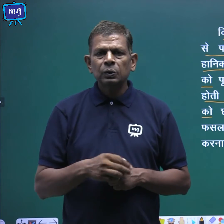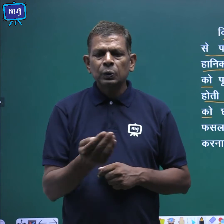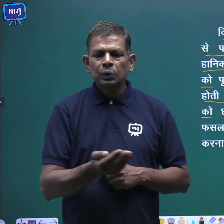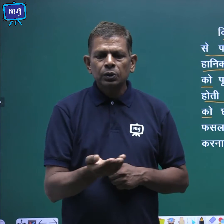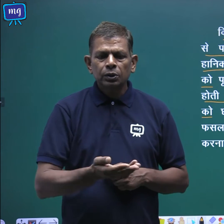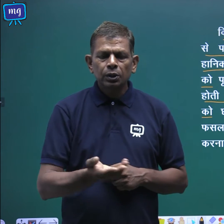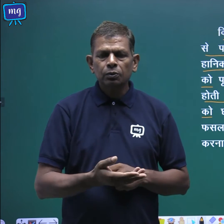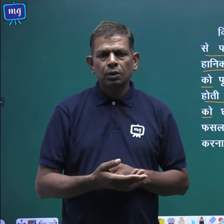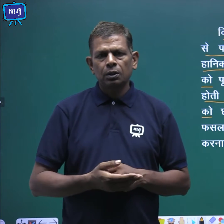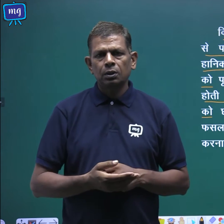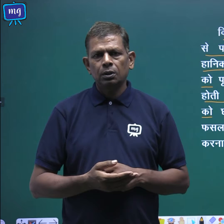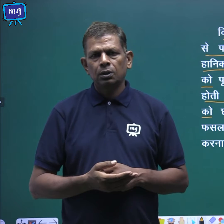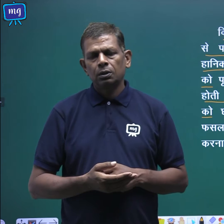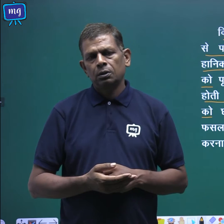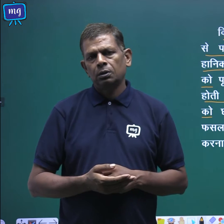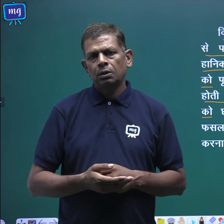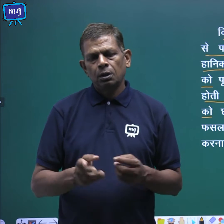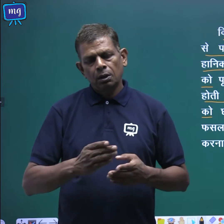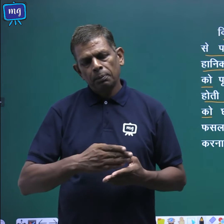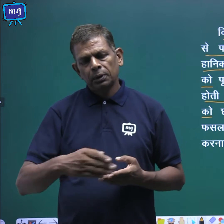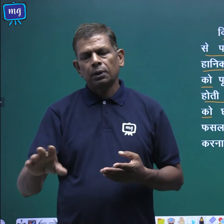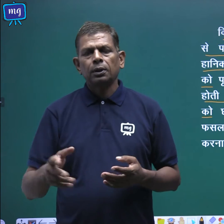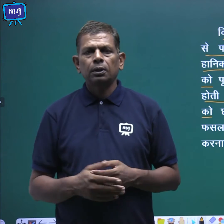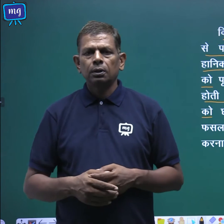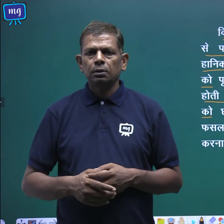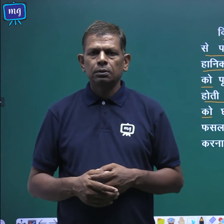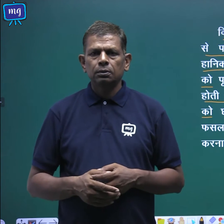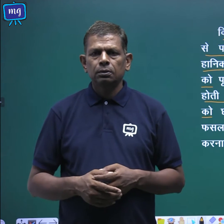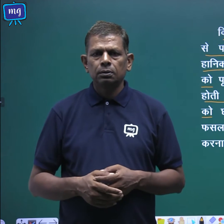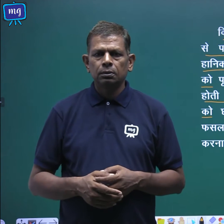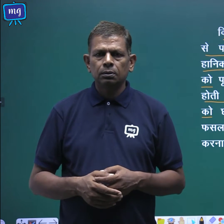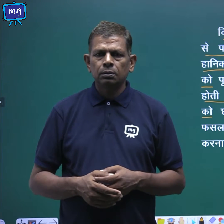छलनी द्वारा पृथक करना।